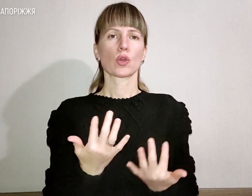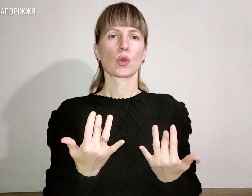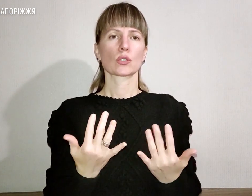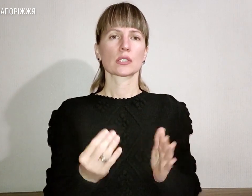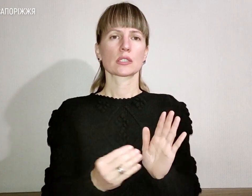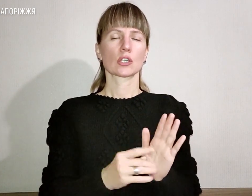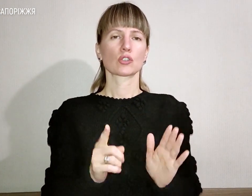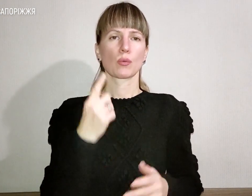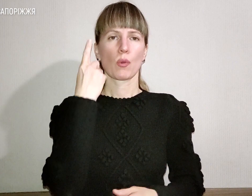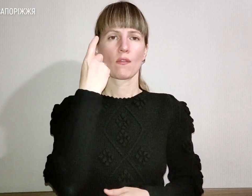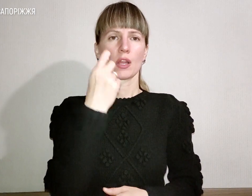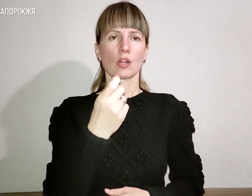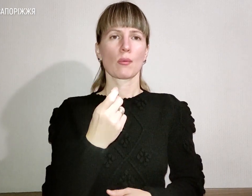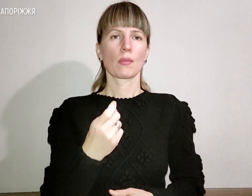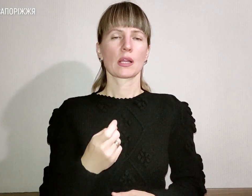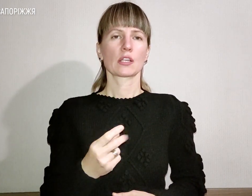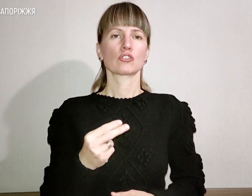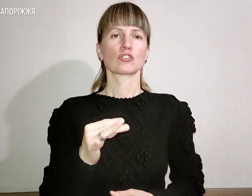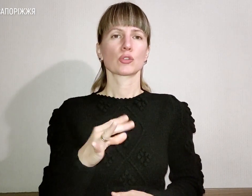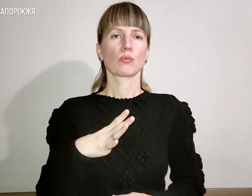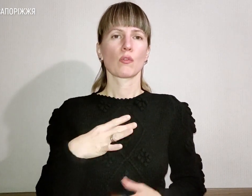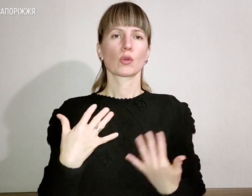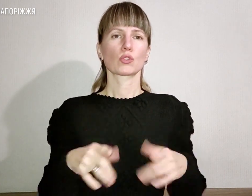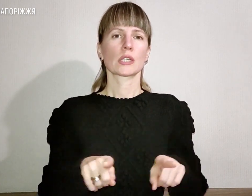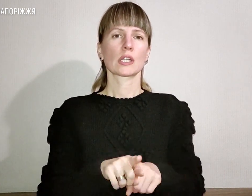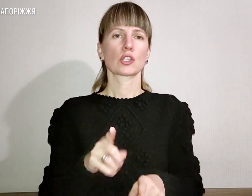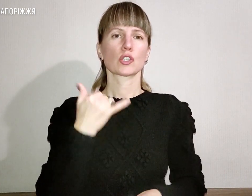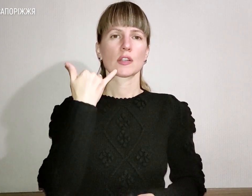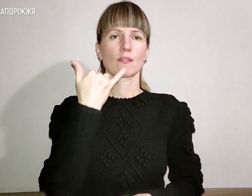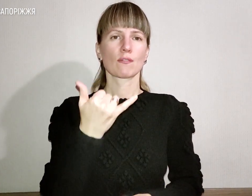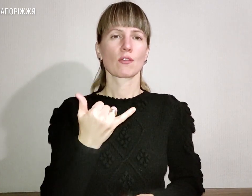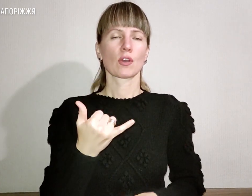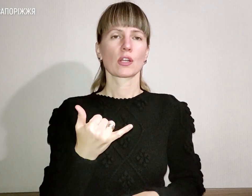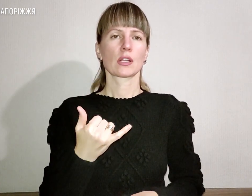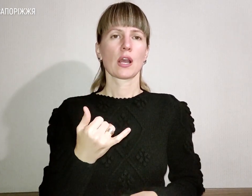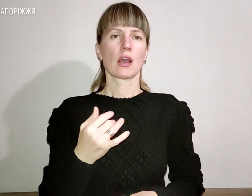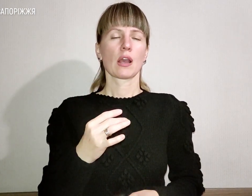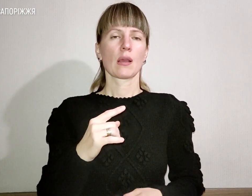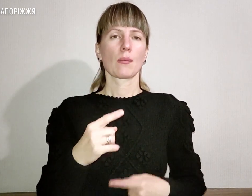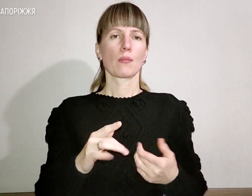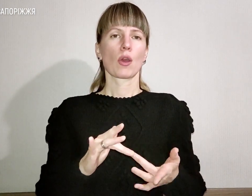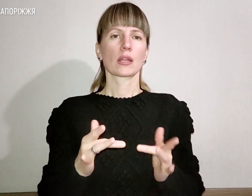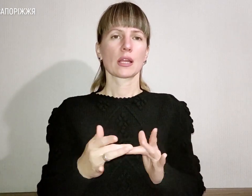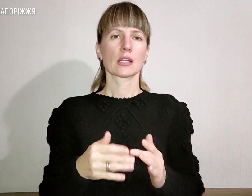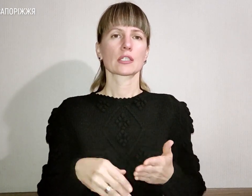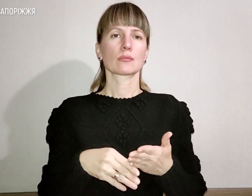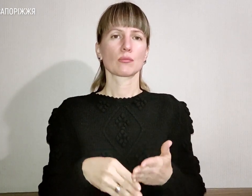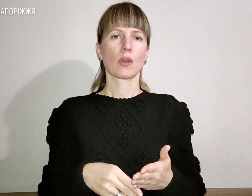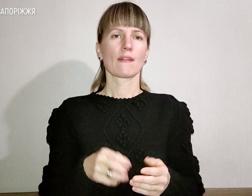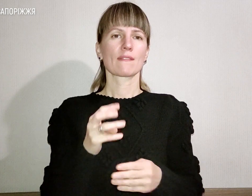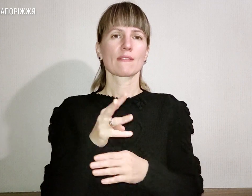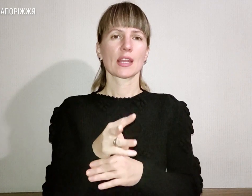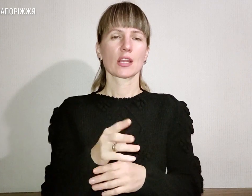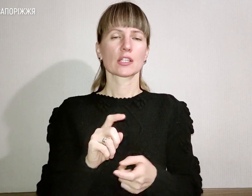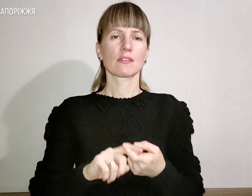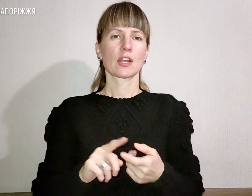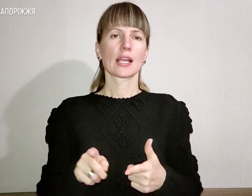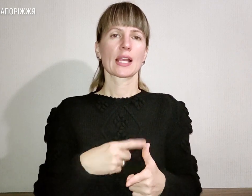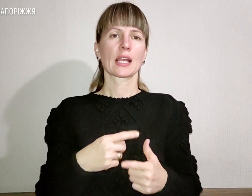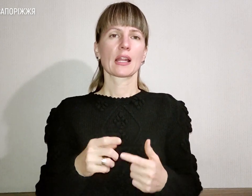що повідомленнями, чи бували вже такі, що дзвонять ось так онлайн, власне, як я вам дзвоню за допомогою відеозв'язочку, і яким чином вас